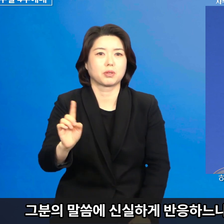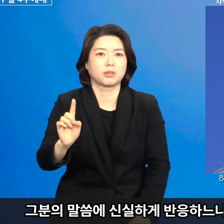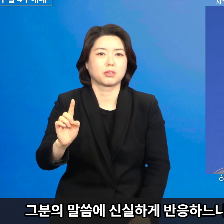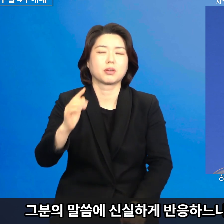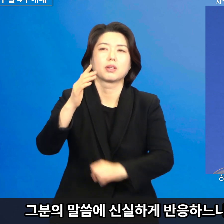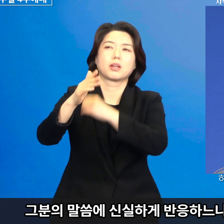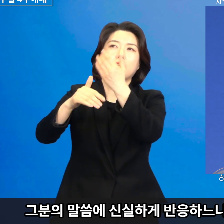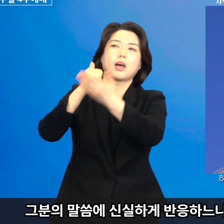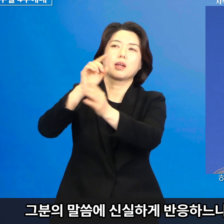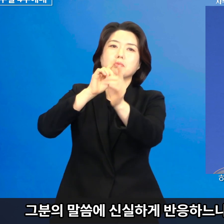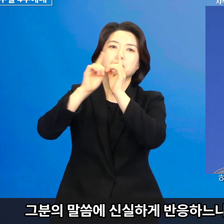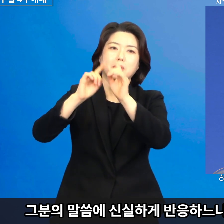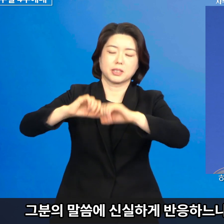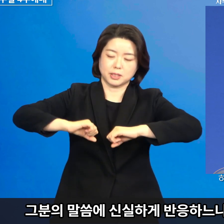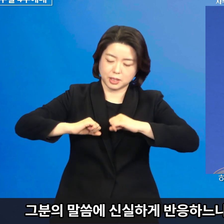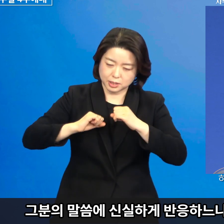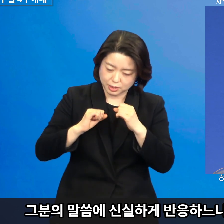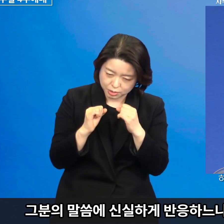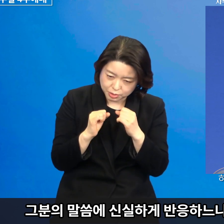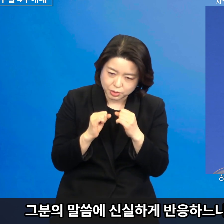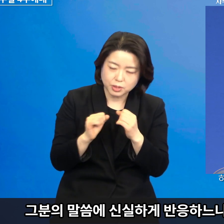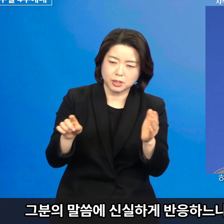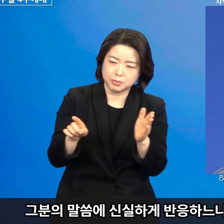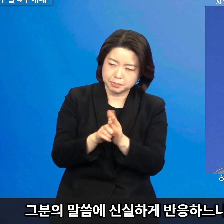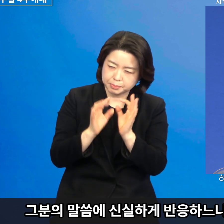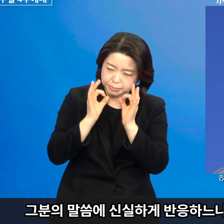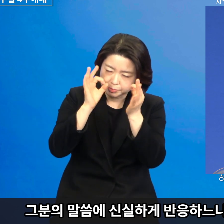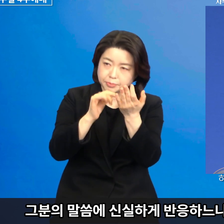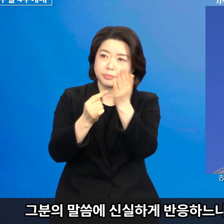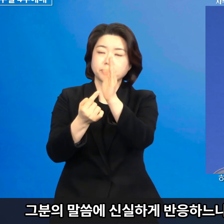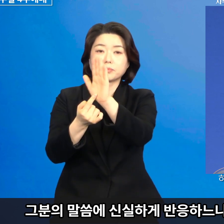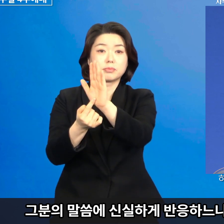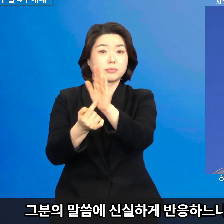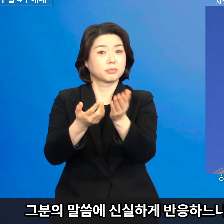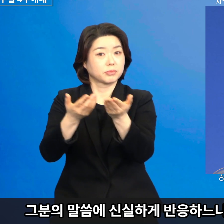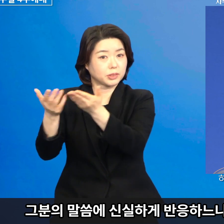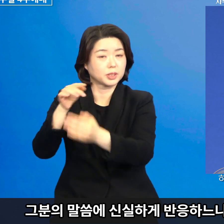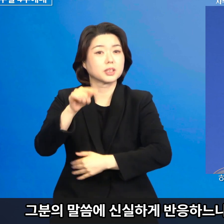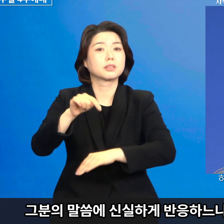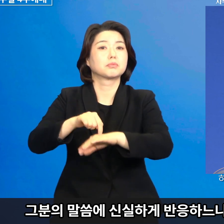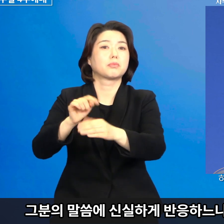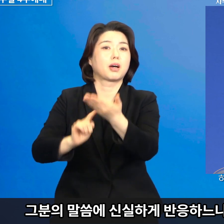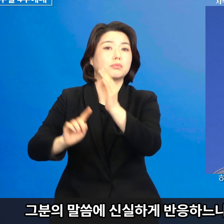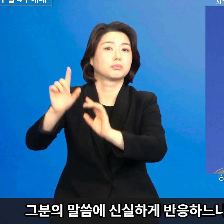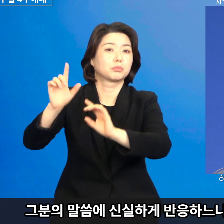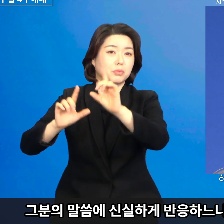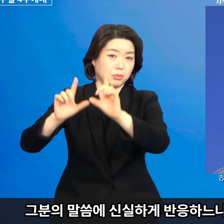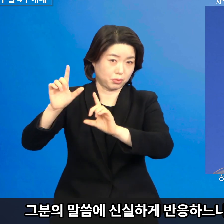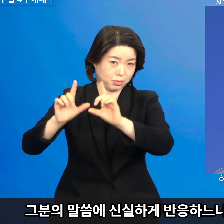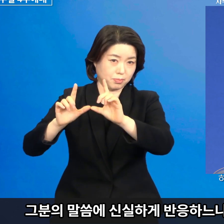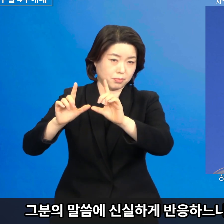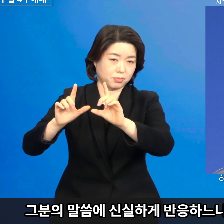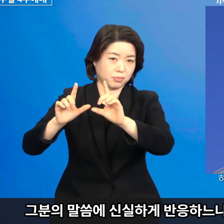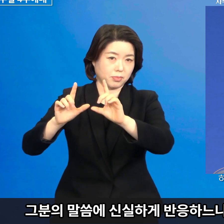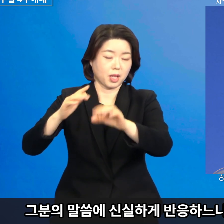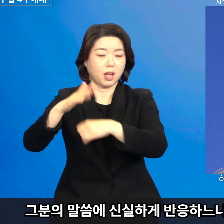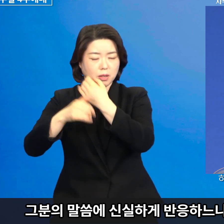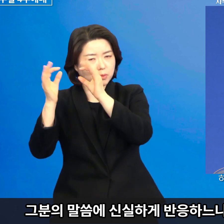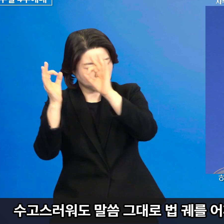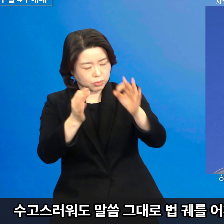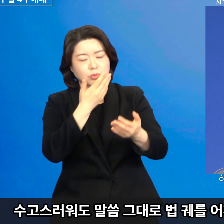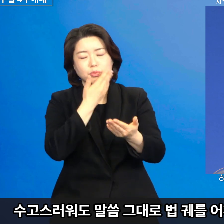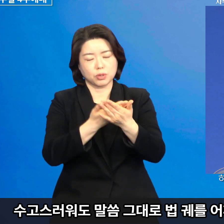그분의 말씀에 신실하게 반응하느냐, 그 마음의 태도를 보시는